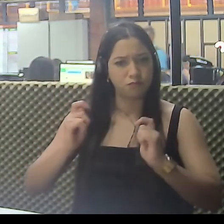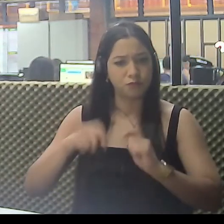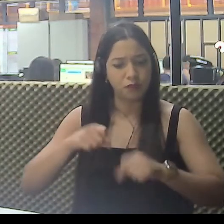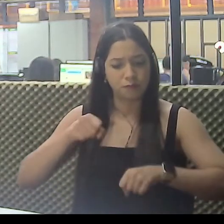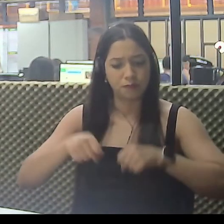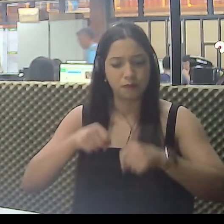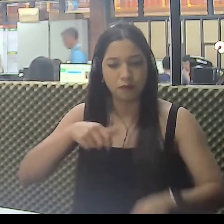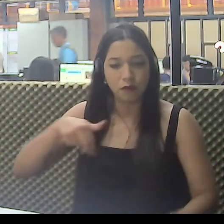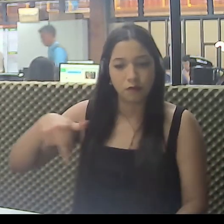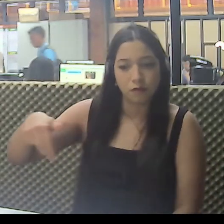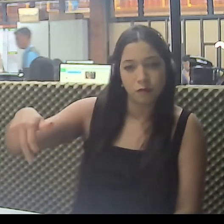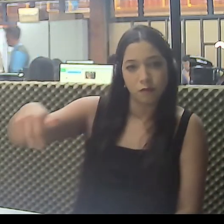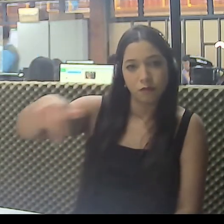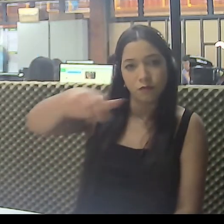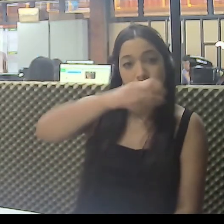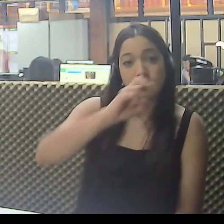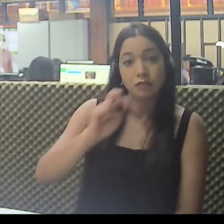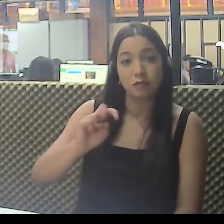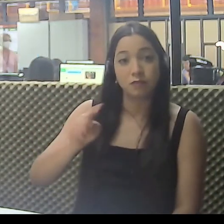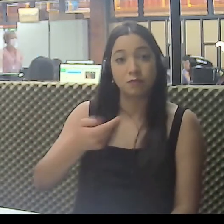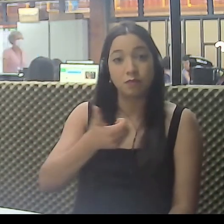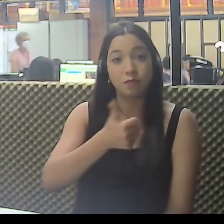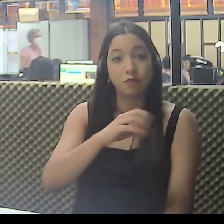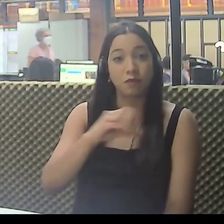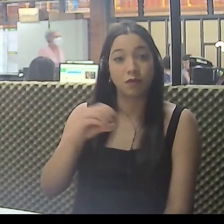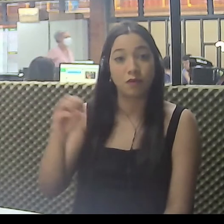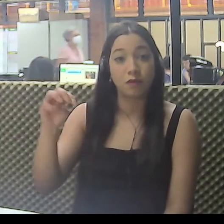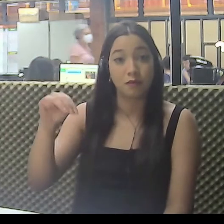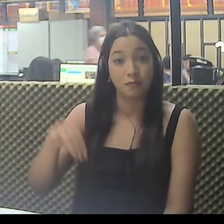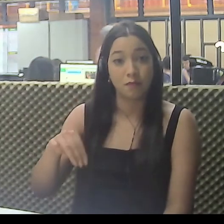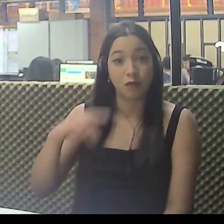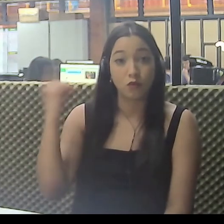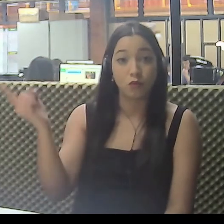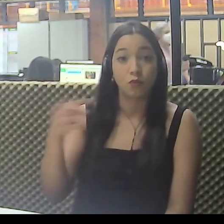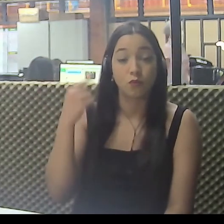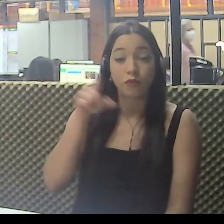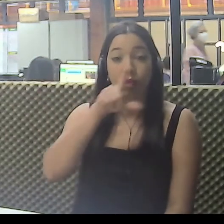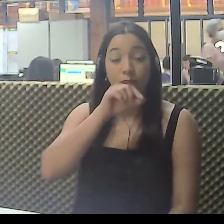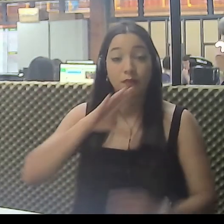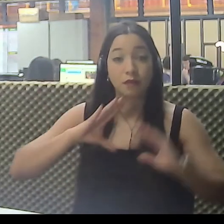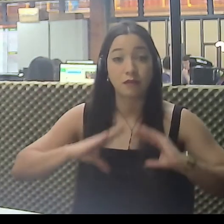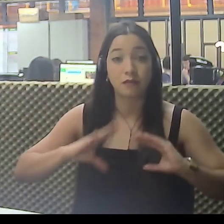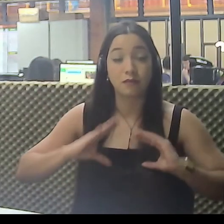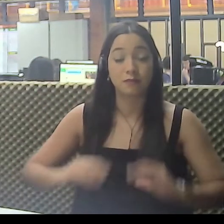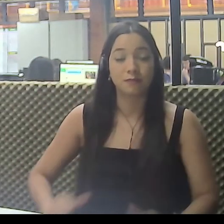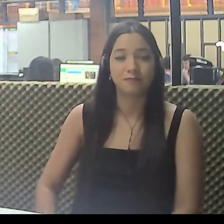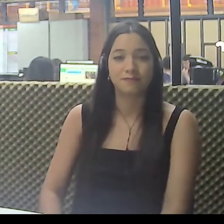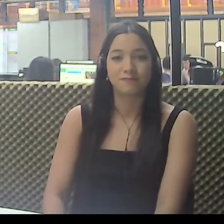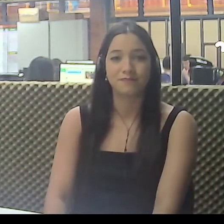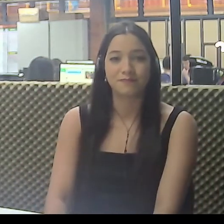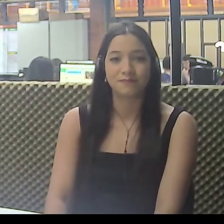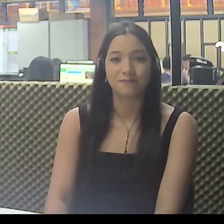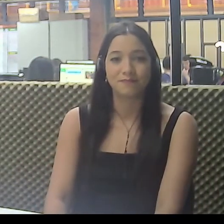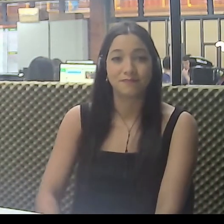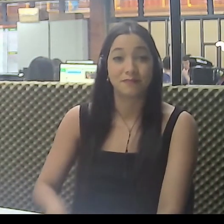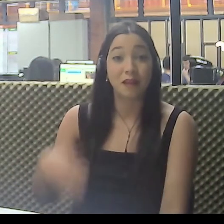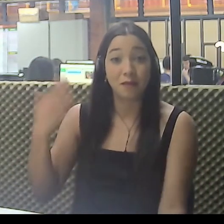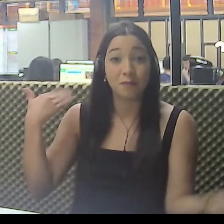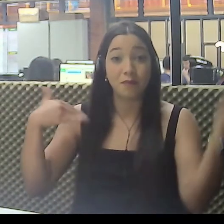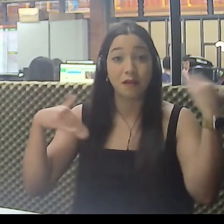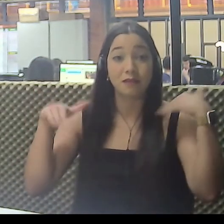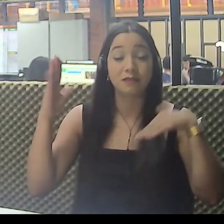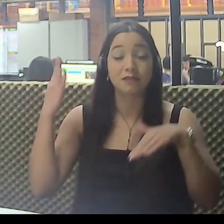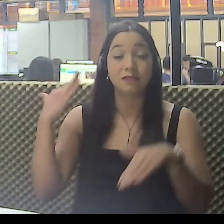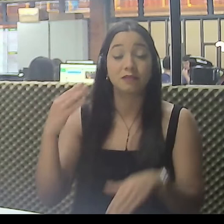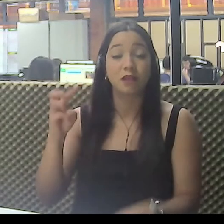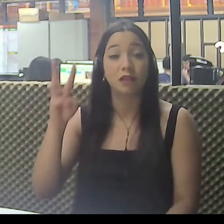volta na pista de 5.100 metros na extensão do Parque Sabiá. Os passeios serão